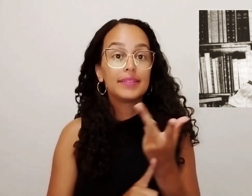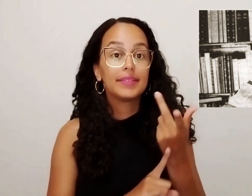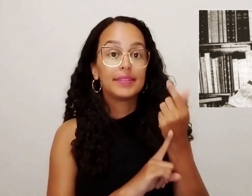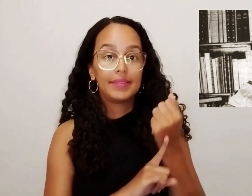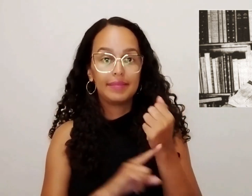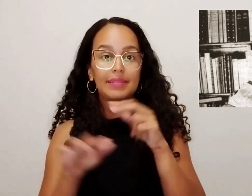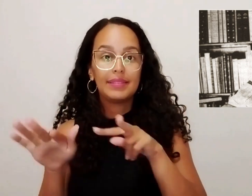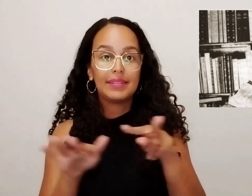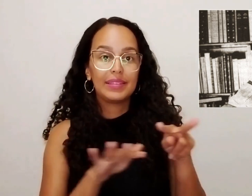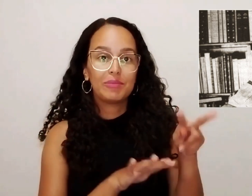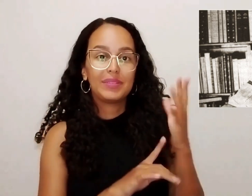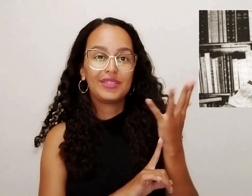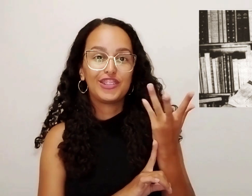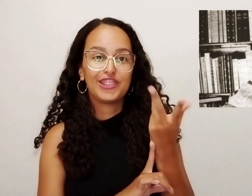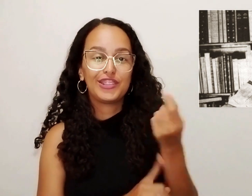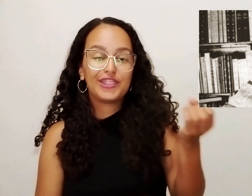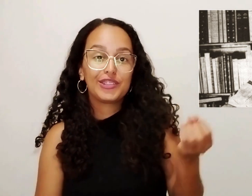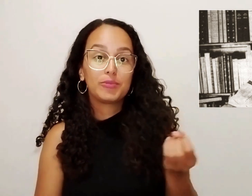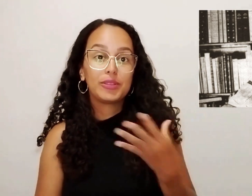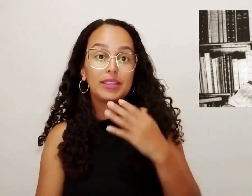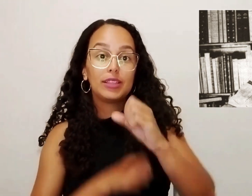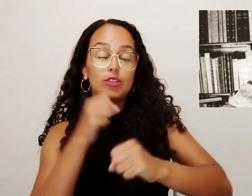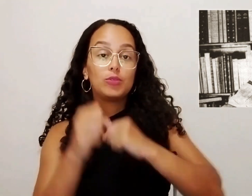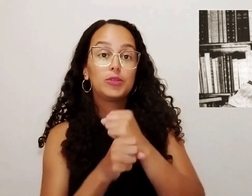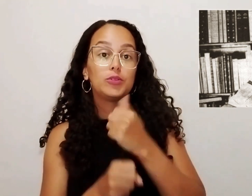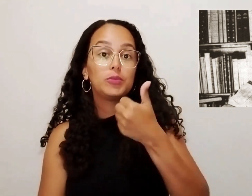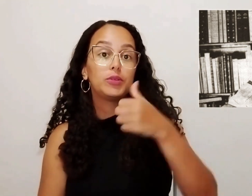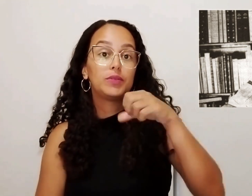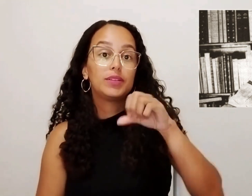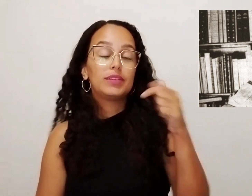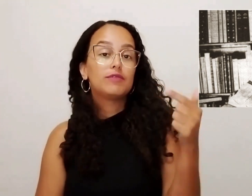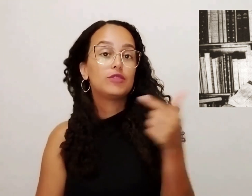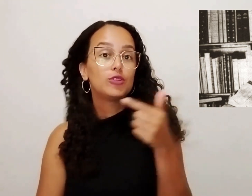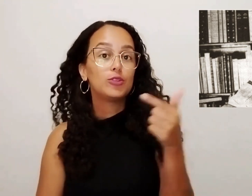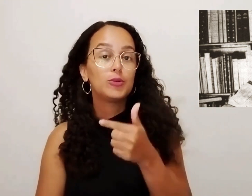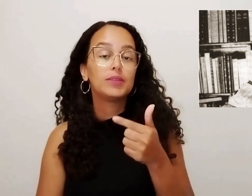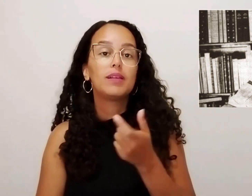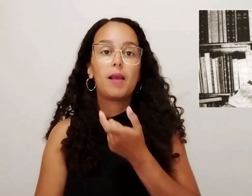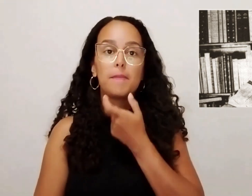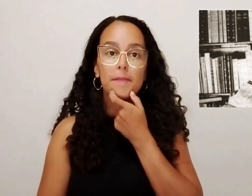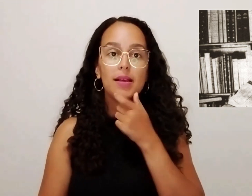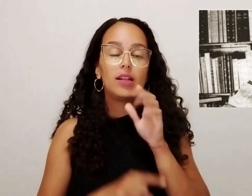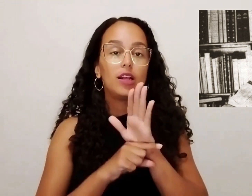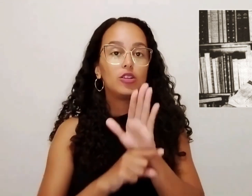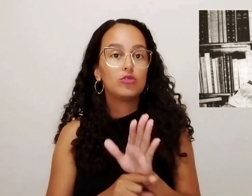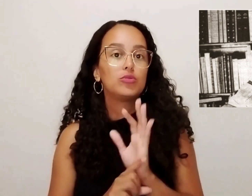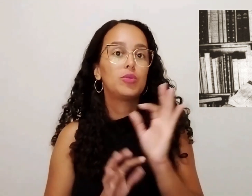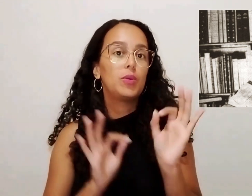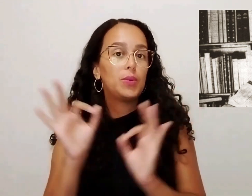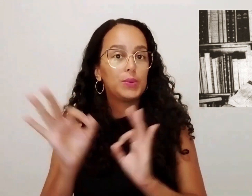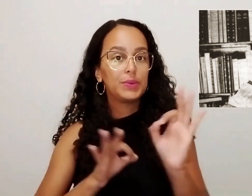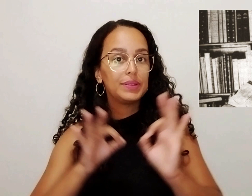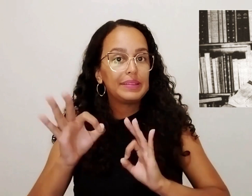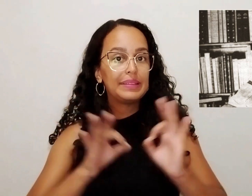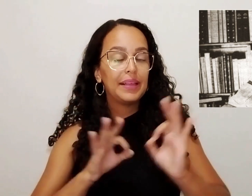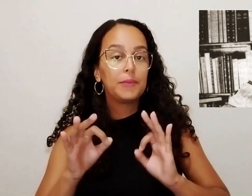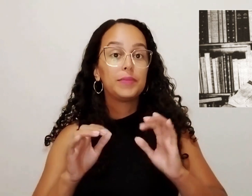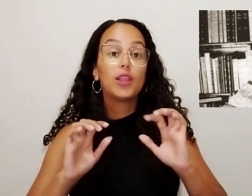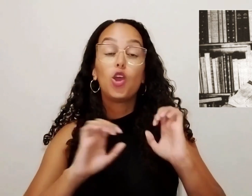evento promoveu uma quebra da estética clássica e inaugurou o modernismo no Brasil. Também participaram da